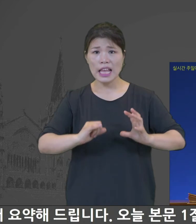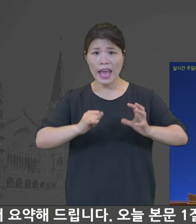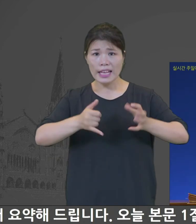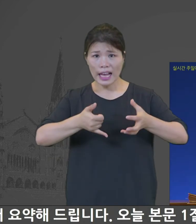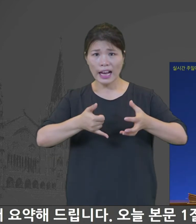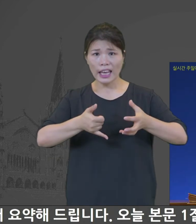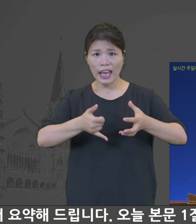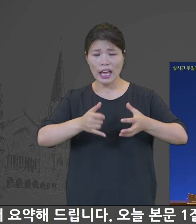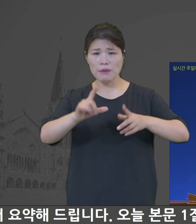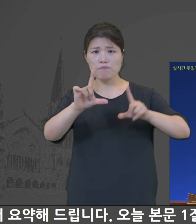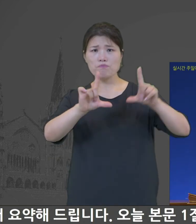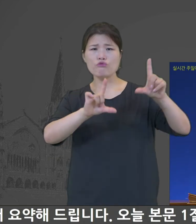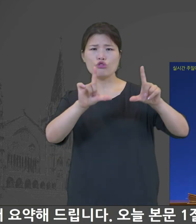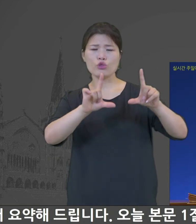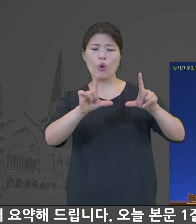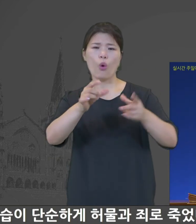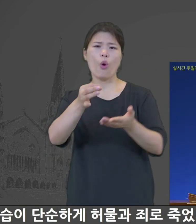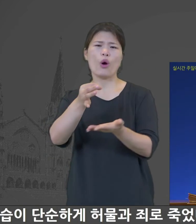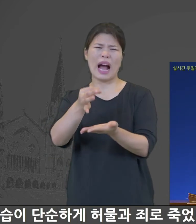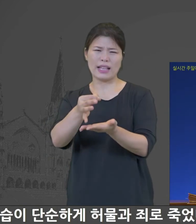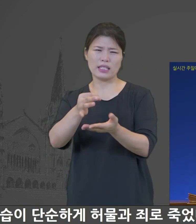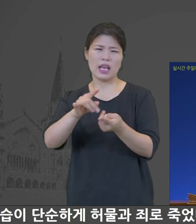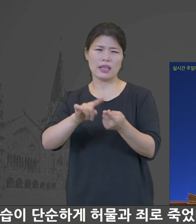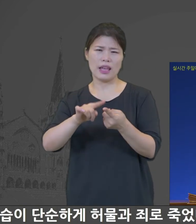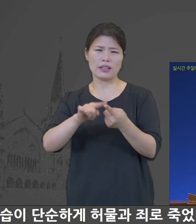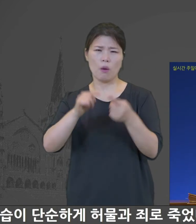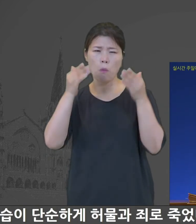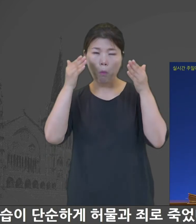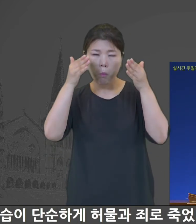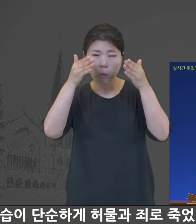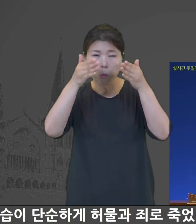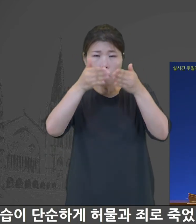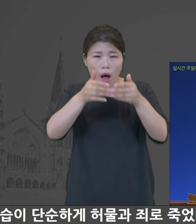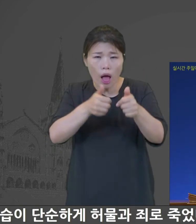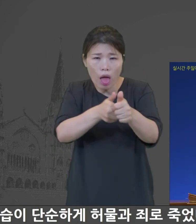세상의 가치를 맹목적으로 따르고 있고,